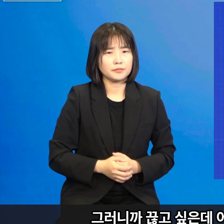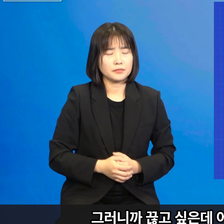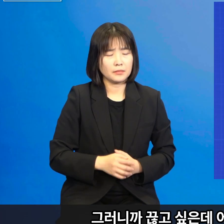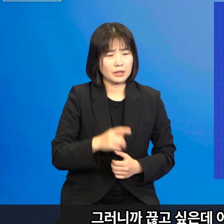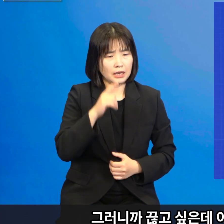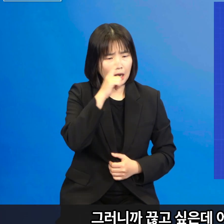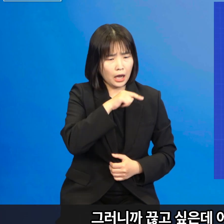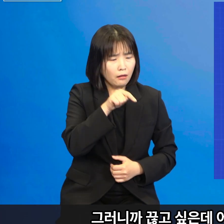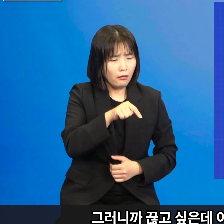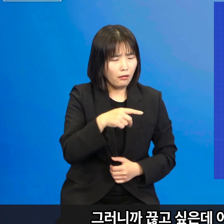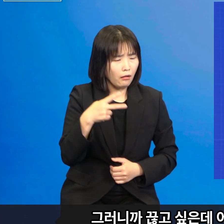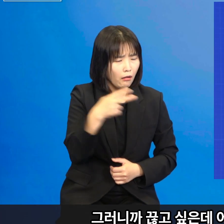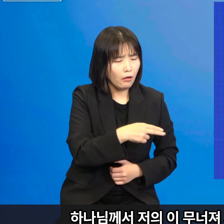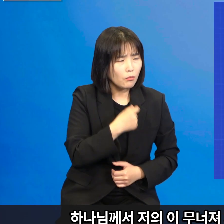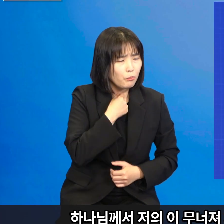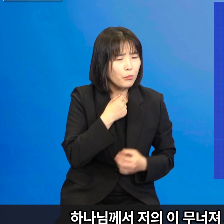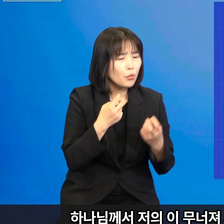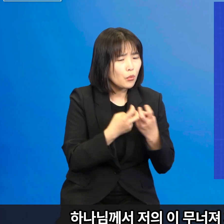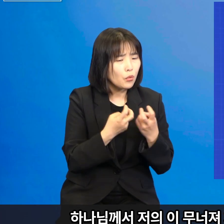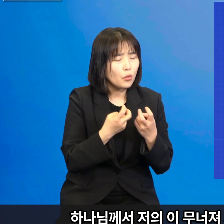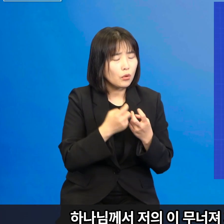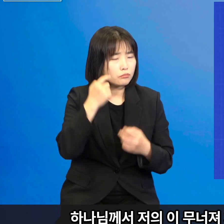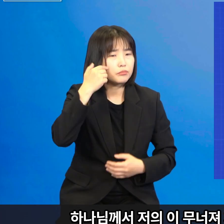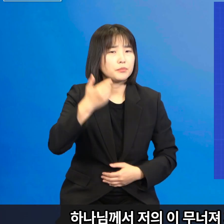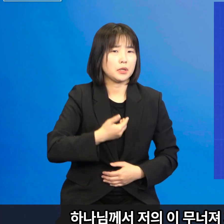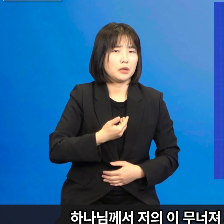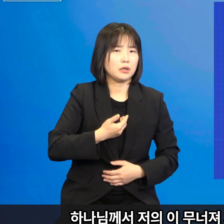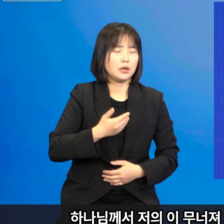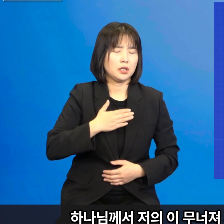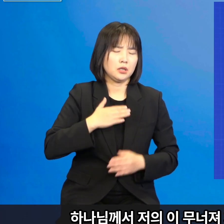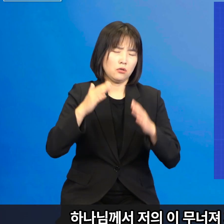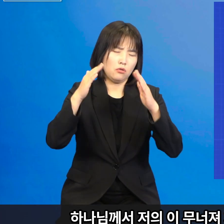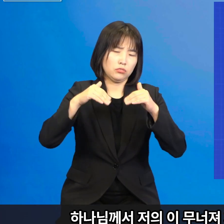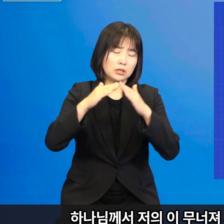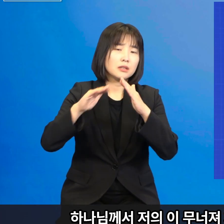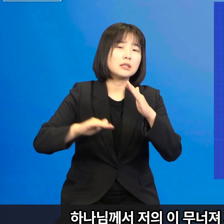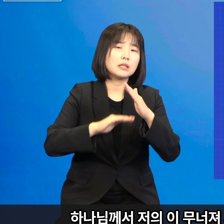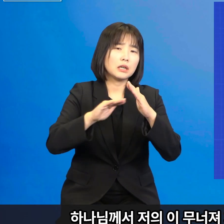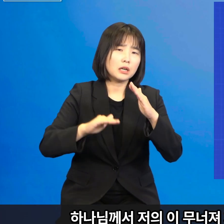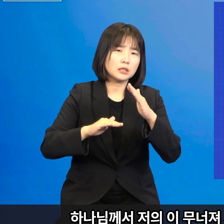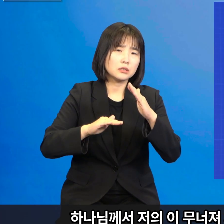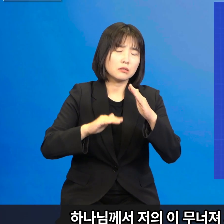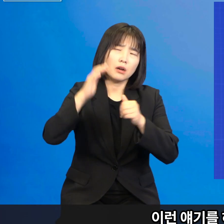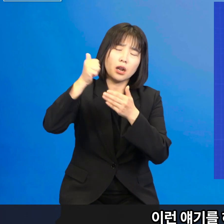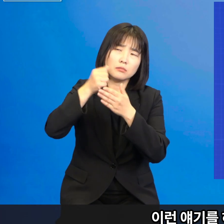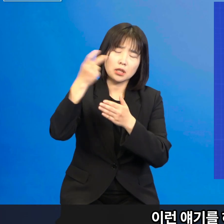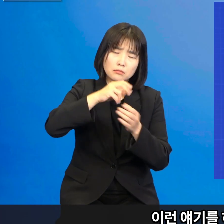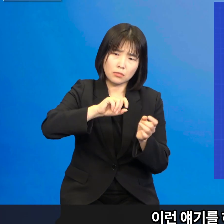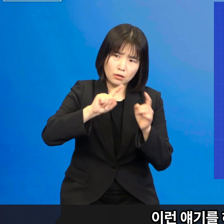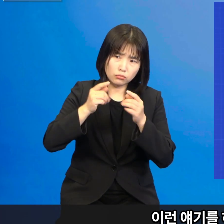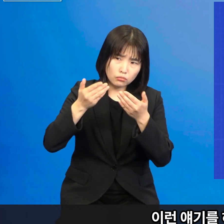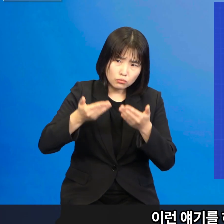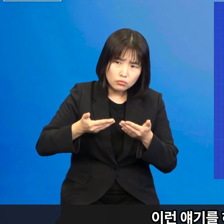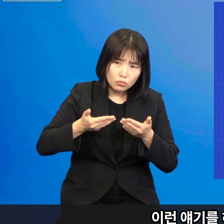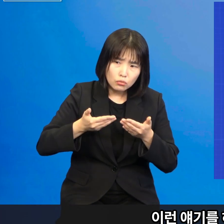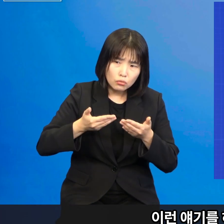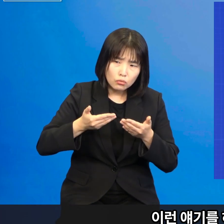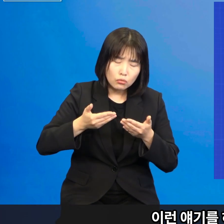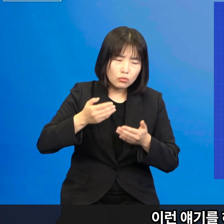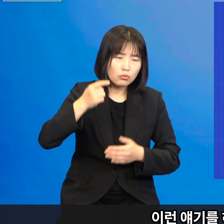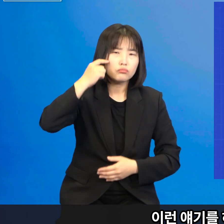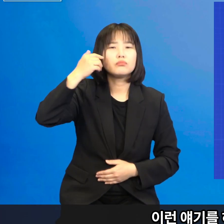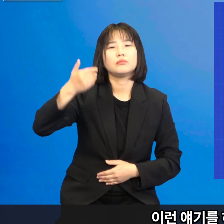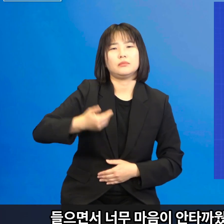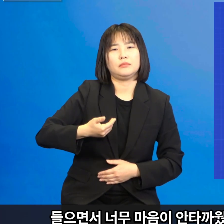끊고 싶은데 어떻게 해야 되냐는 거죠. 하나님께서 저희 이 무너져가는 가정을 세워주실까요? 이런 이야기를